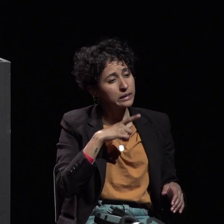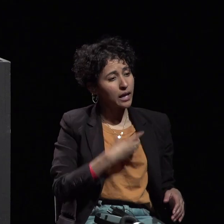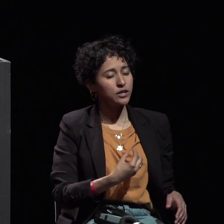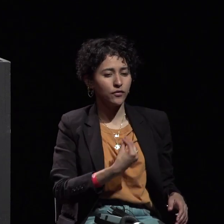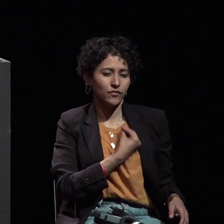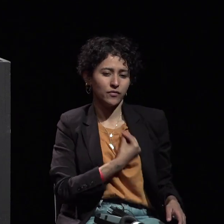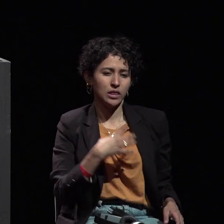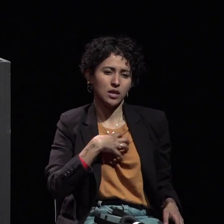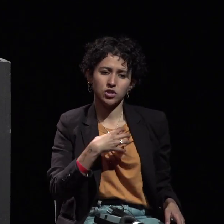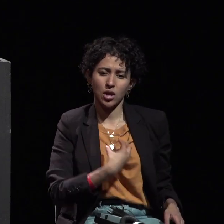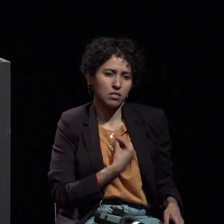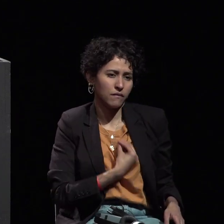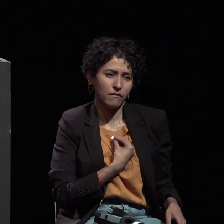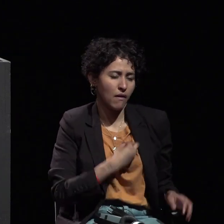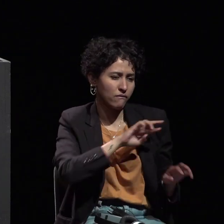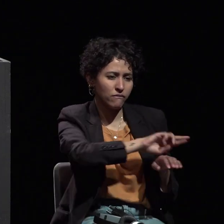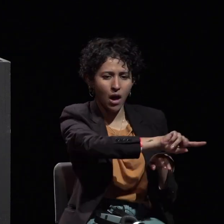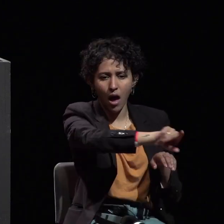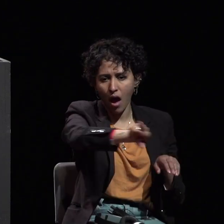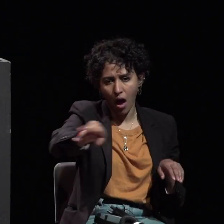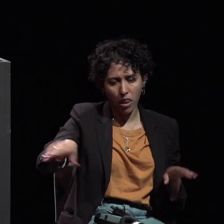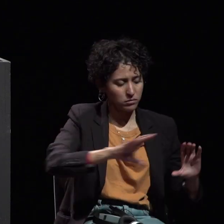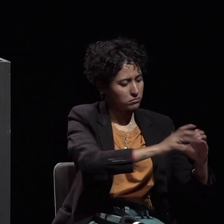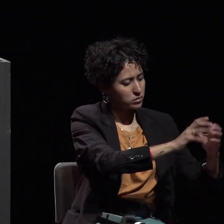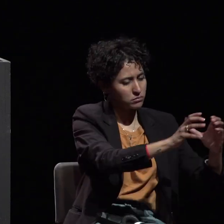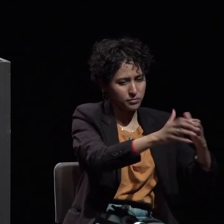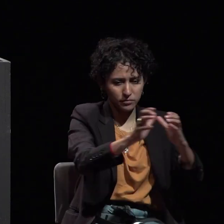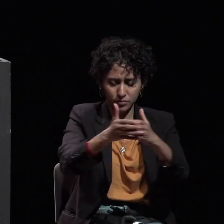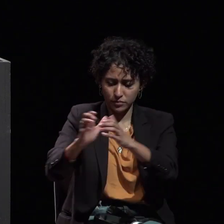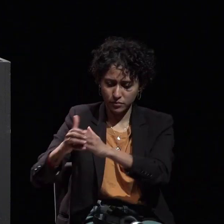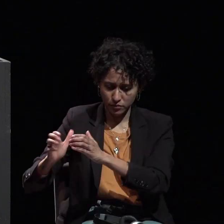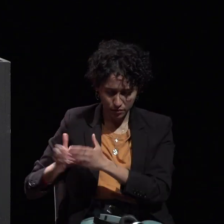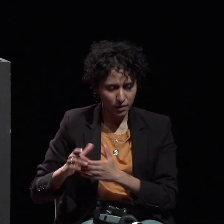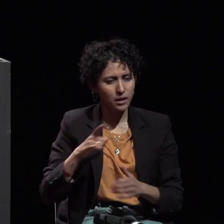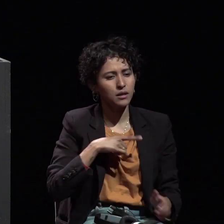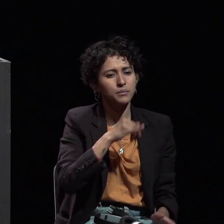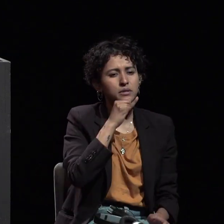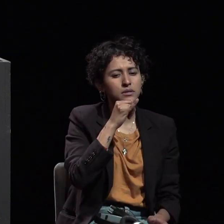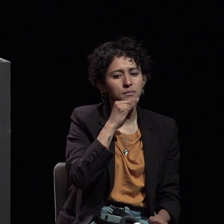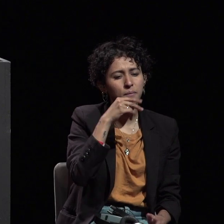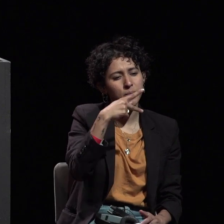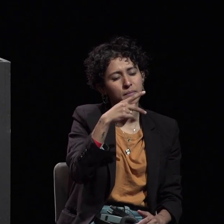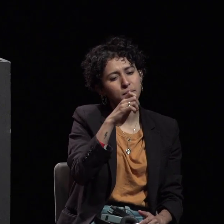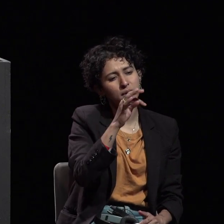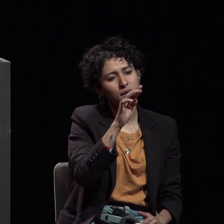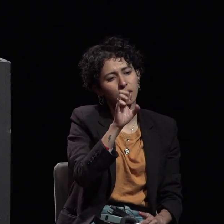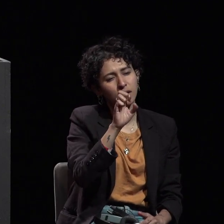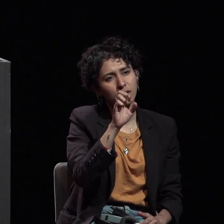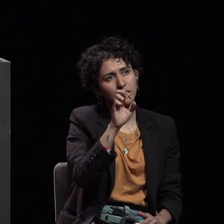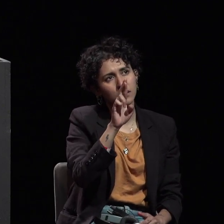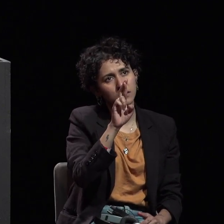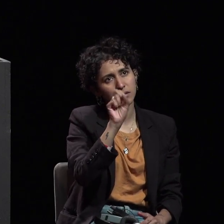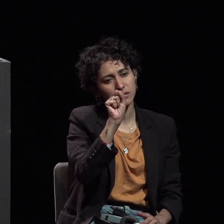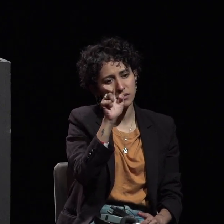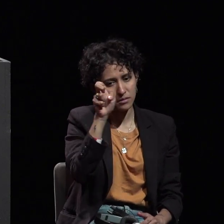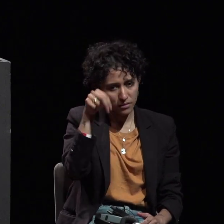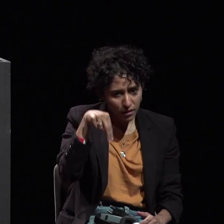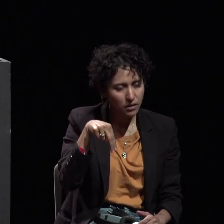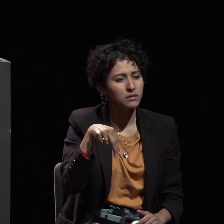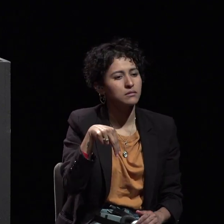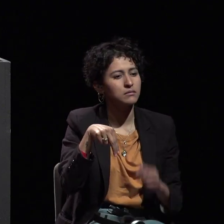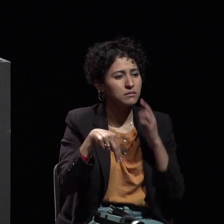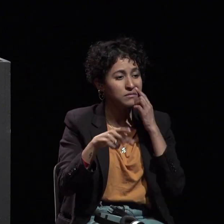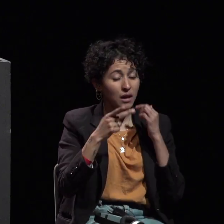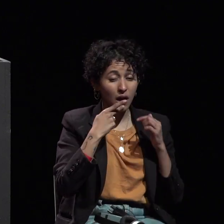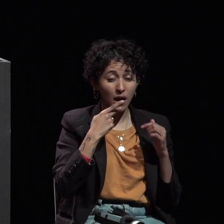cito um dos autores do Thinking Through Things, o Mother Pedersen, pessoas e coisas podem colapsar como mutuamente análogas